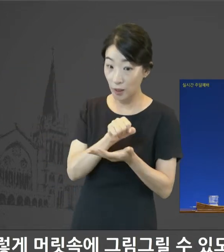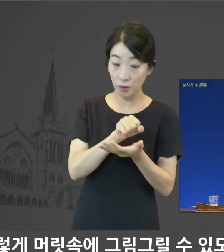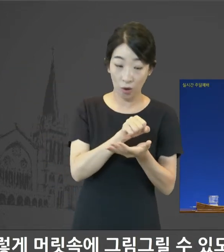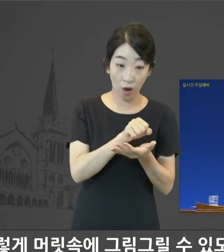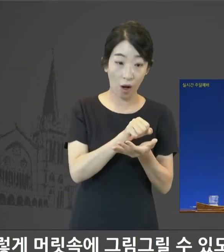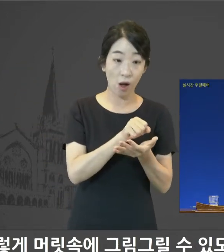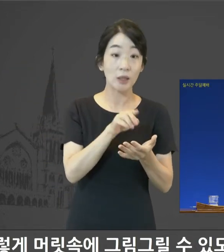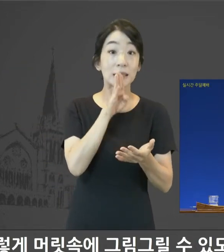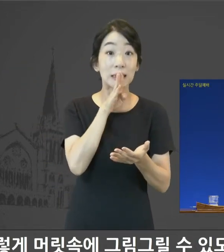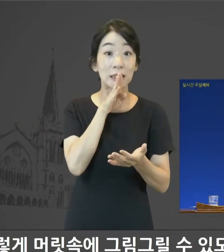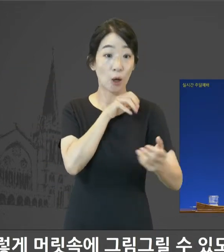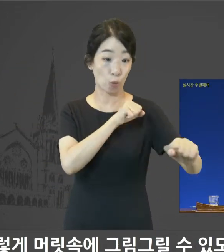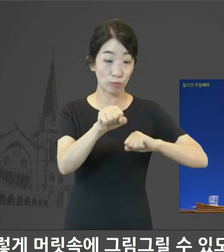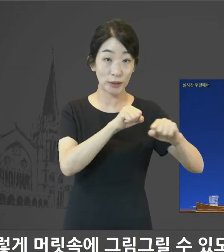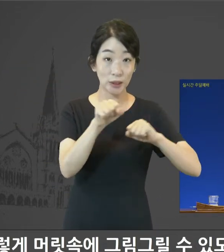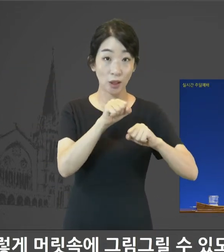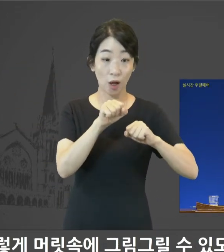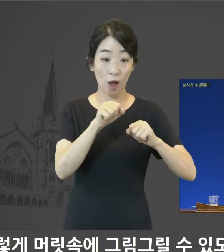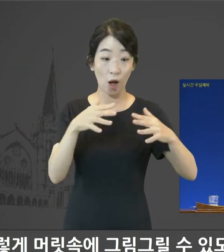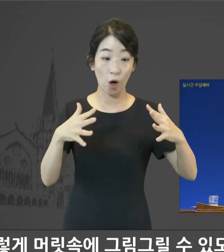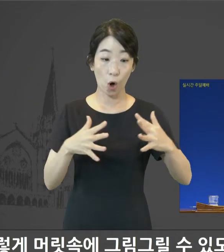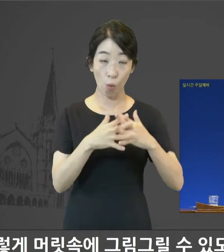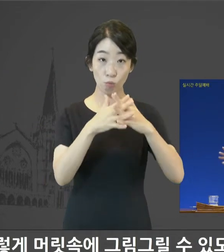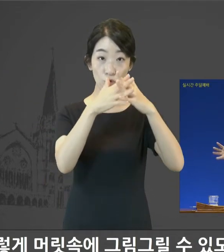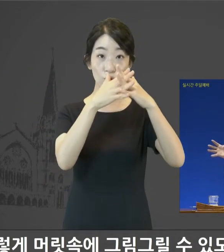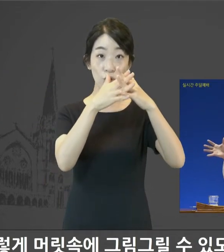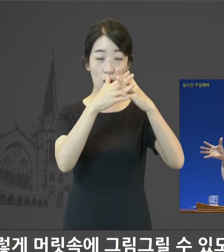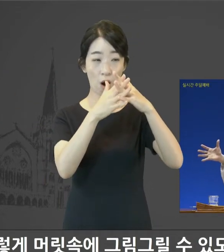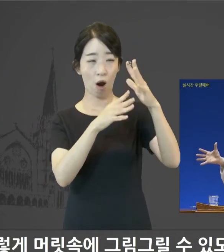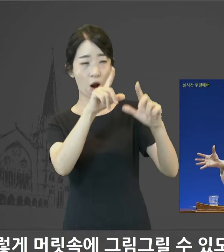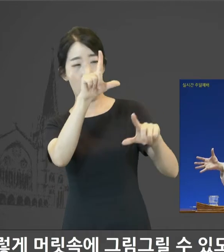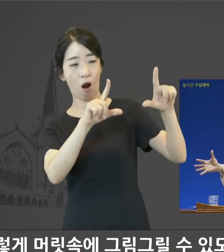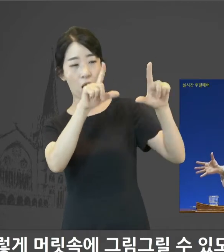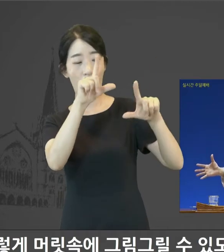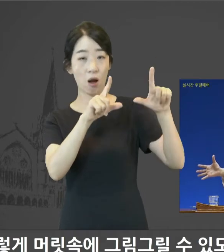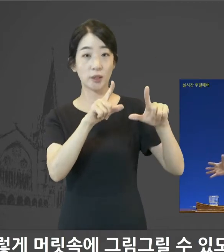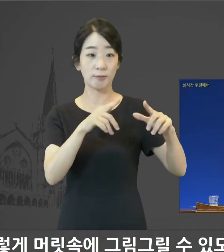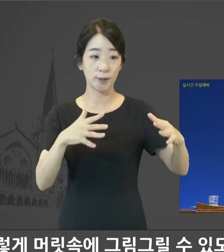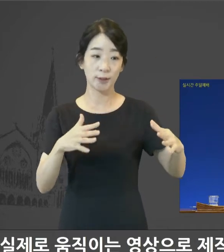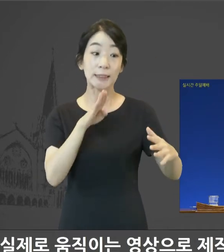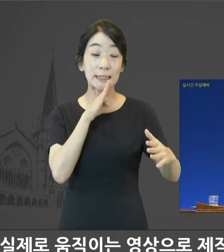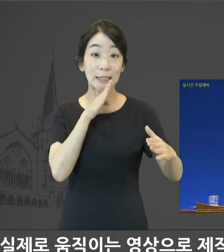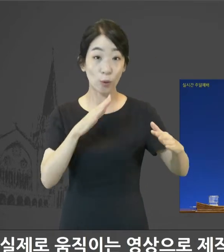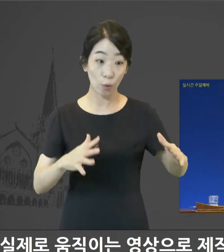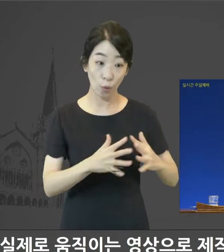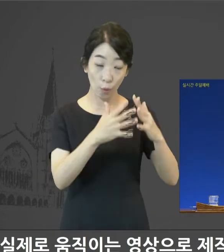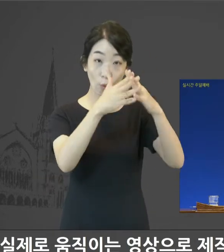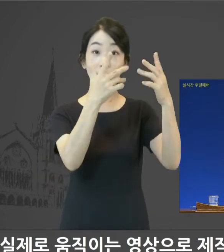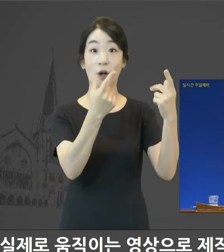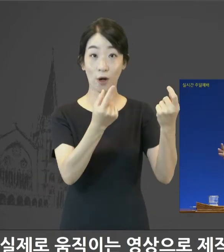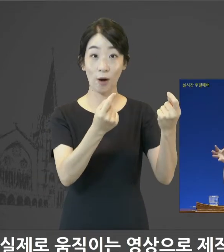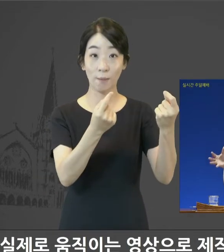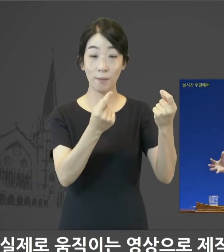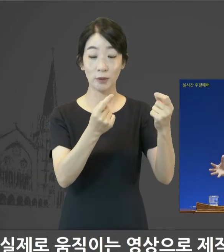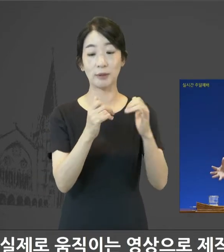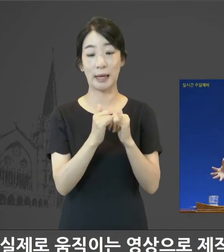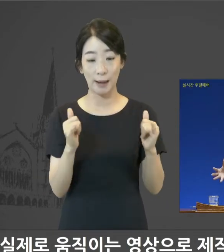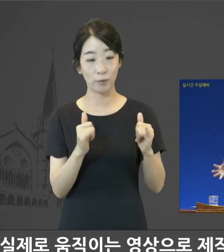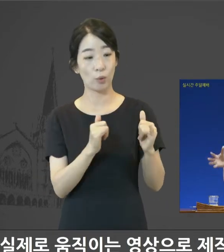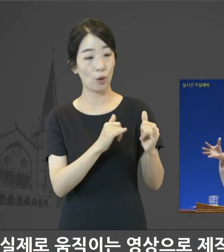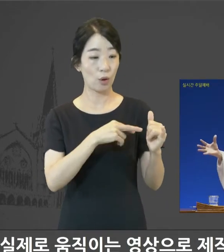보시면 되는 거죠. 건물이 막 지어지는 겁니다. 큰 건물이 지어지고, 그리고 사람들끼리